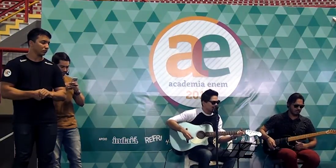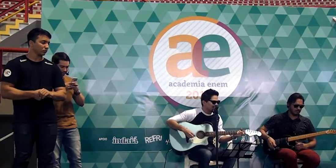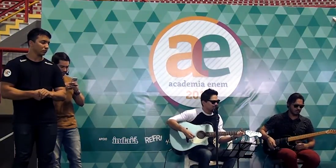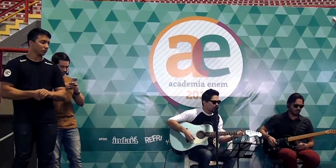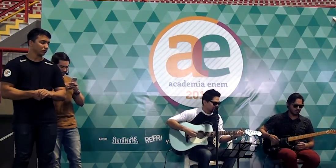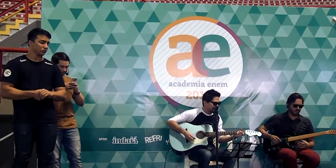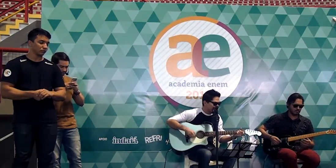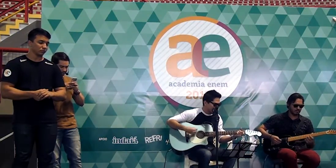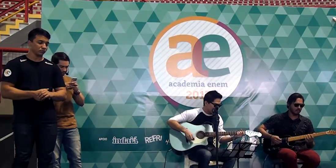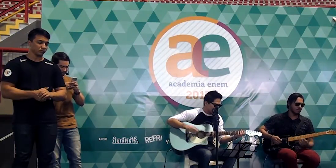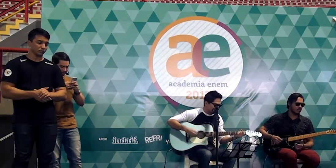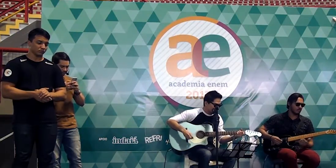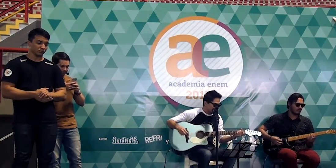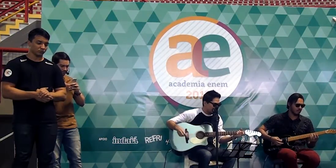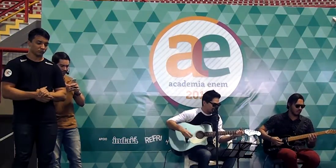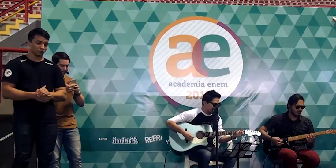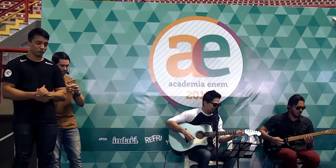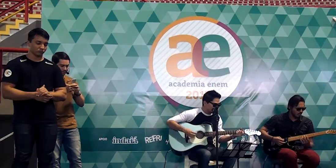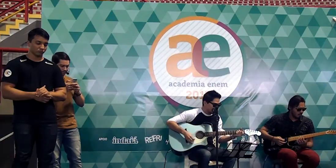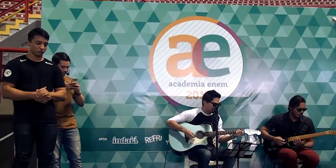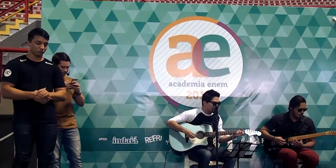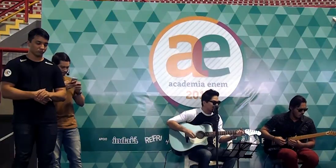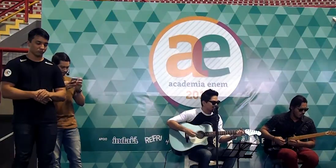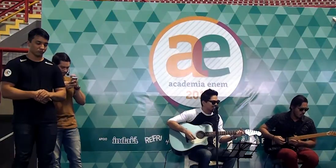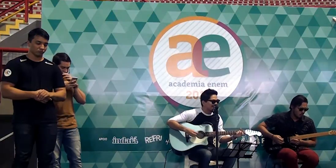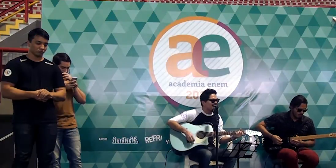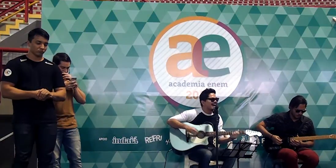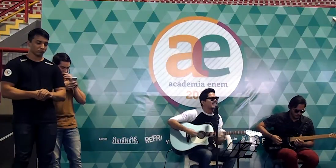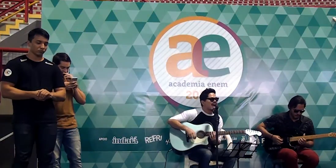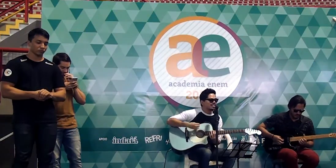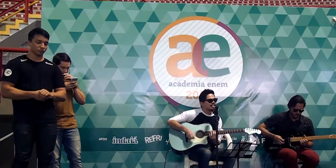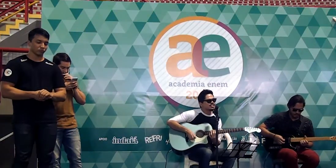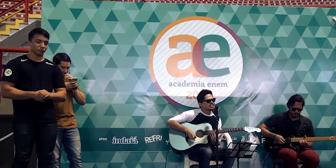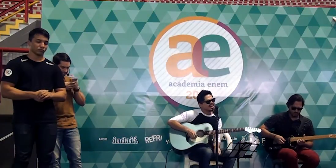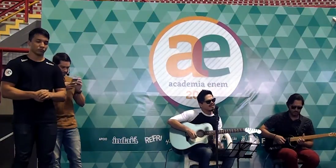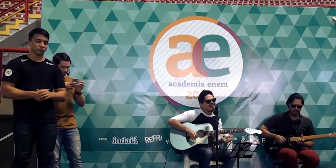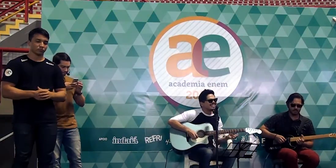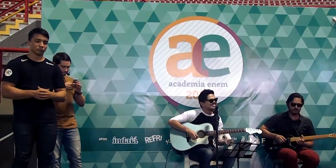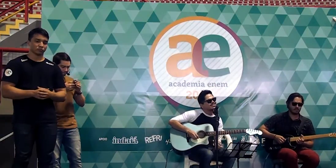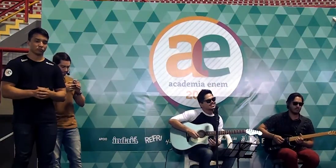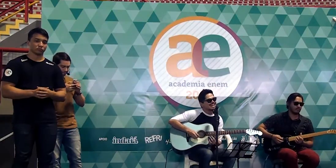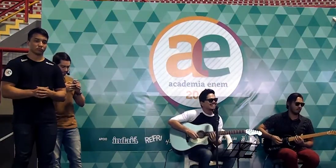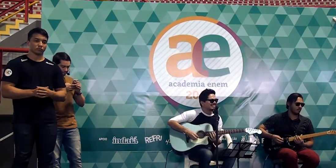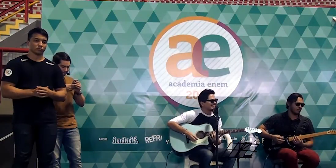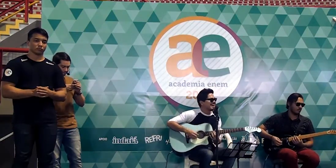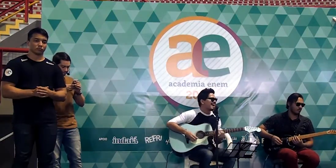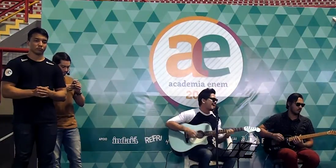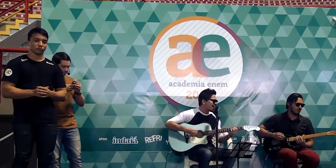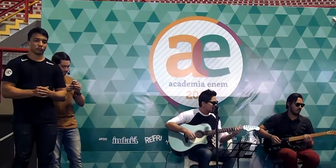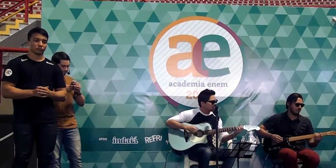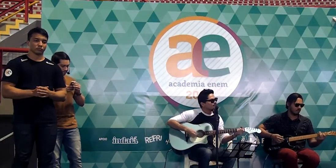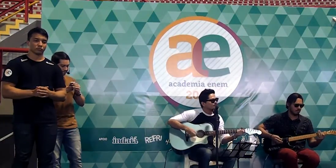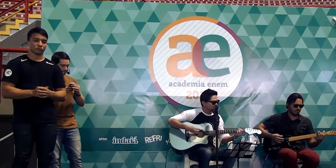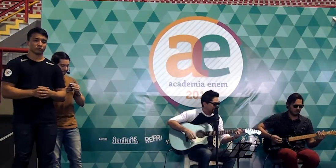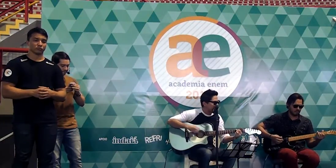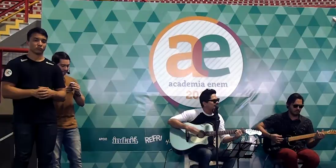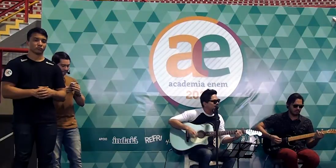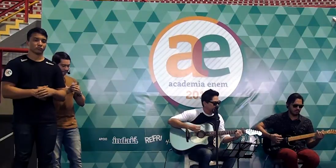e não consegue publicar, a gente escreve peça e não consegue ensinar, a gente joga bola e não consegue